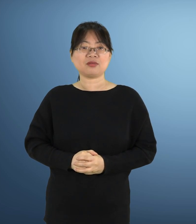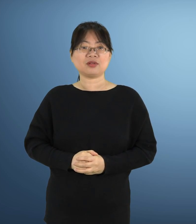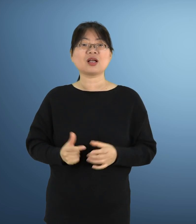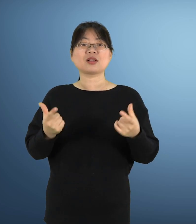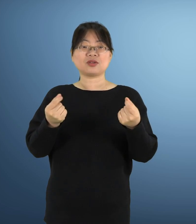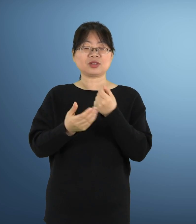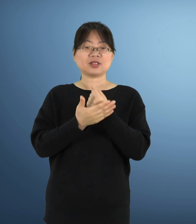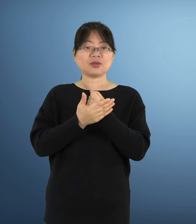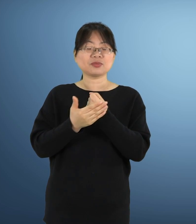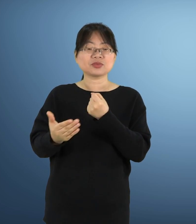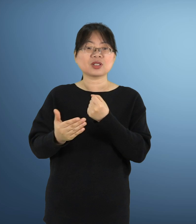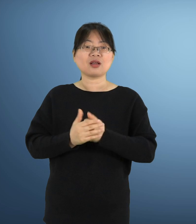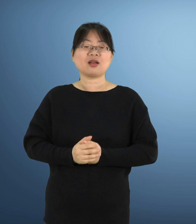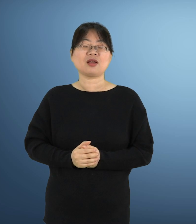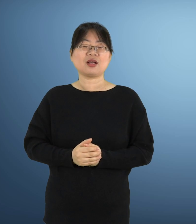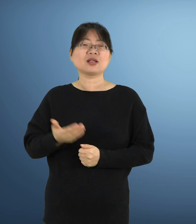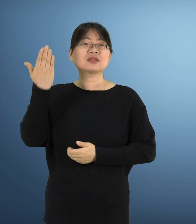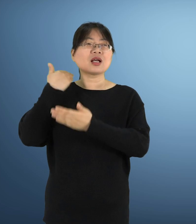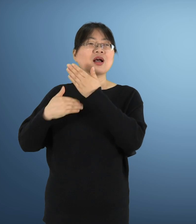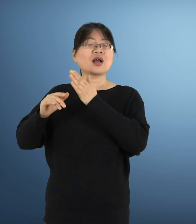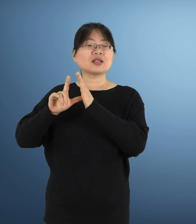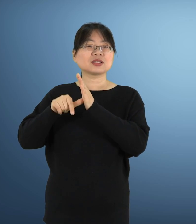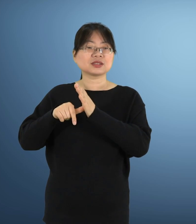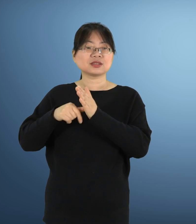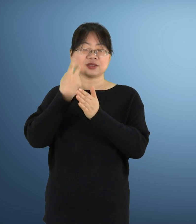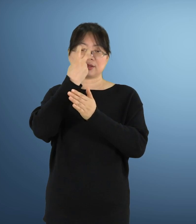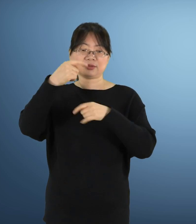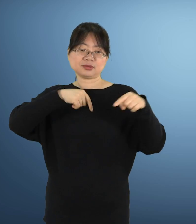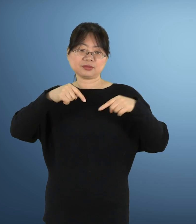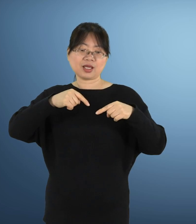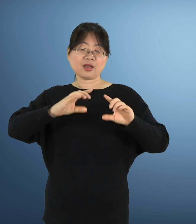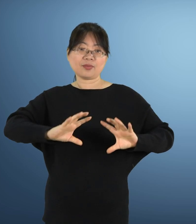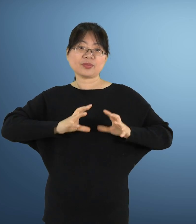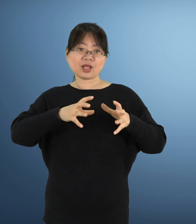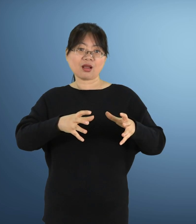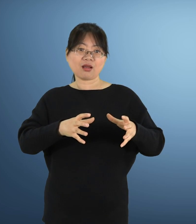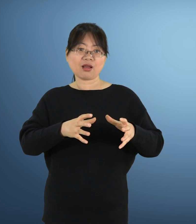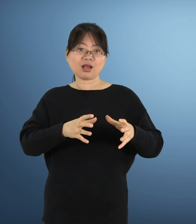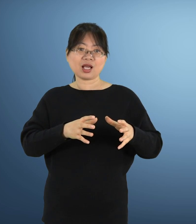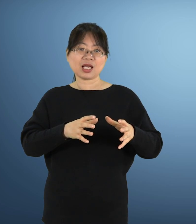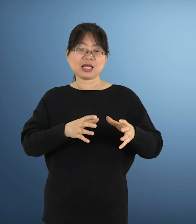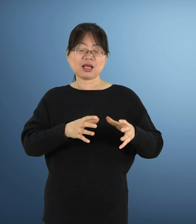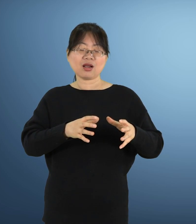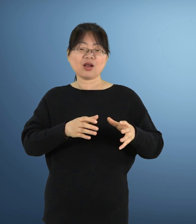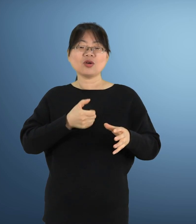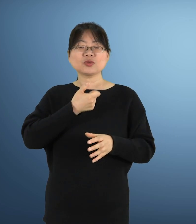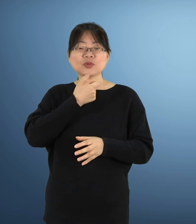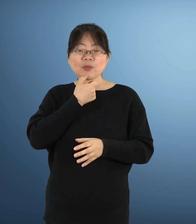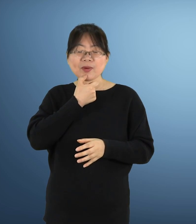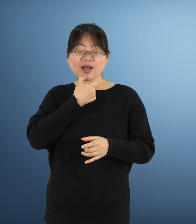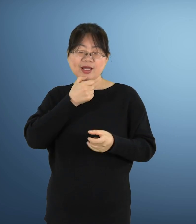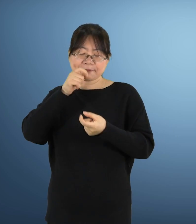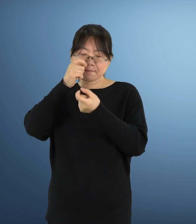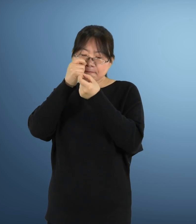그러다 보니 이들은 당시 지배국이었던 친로마 성향을 띠고 있었어요.